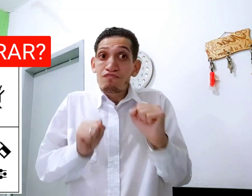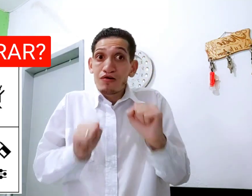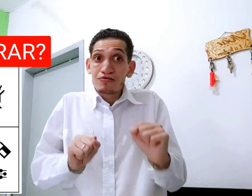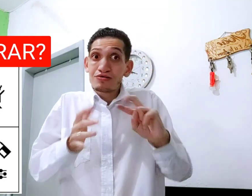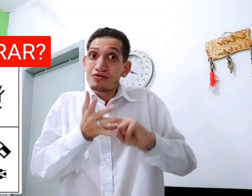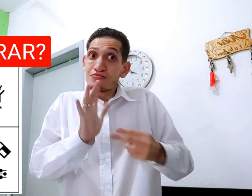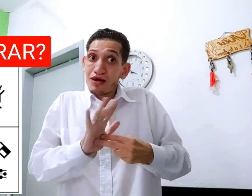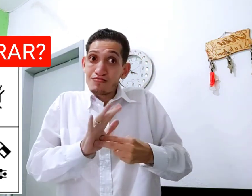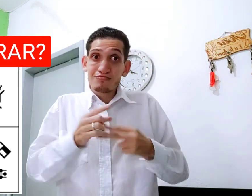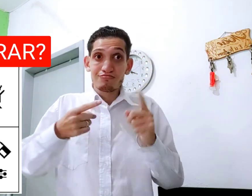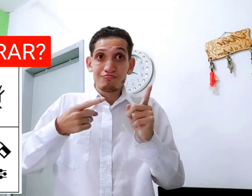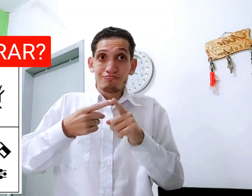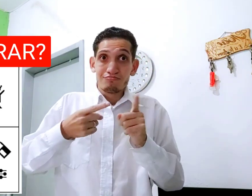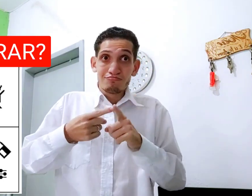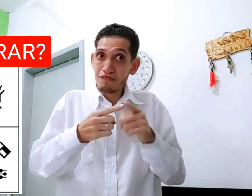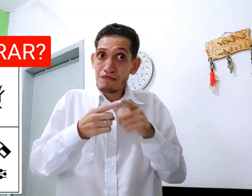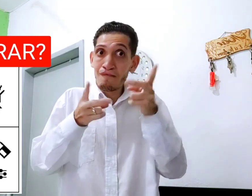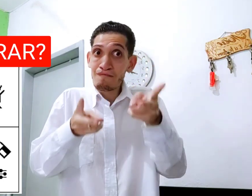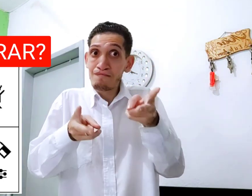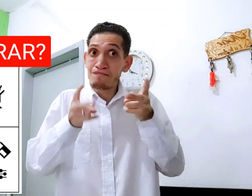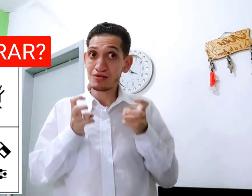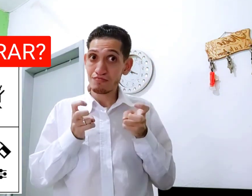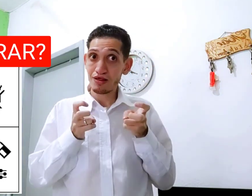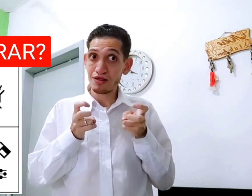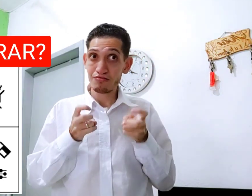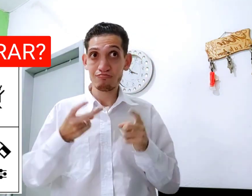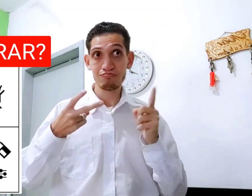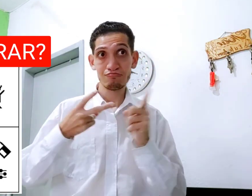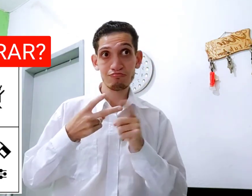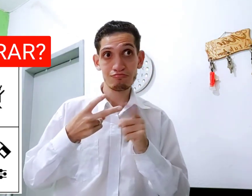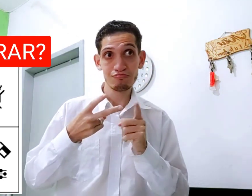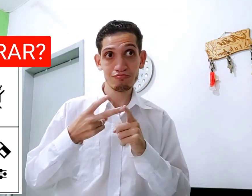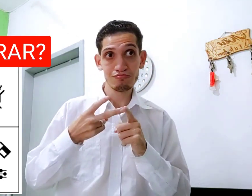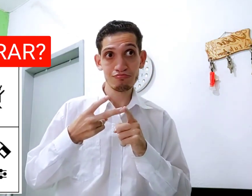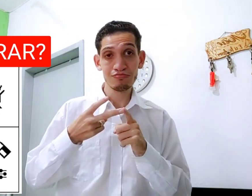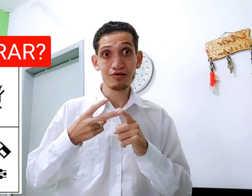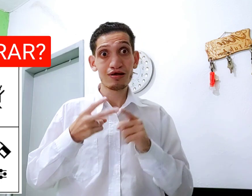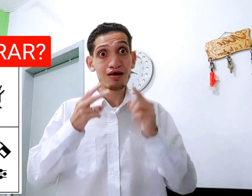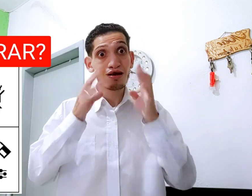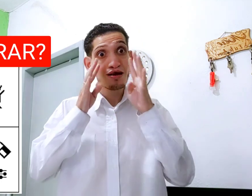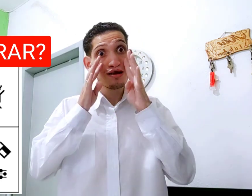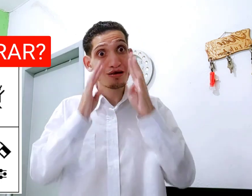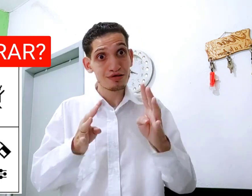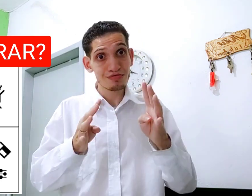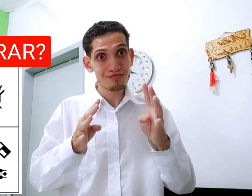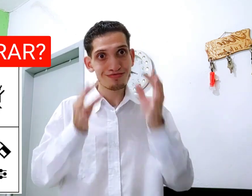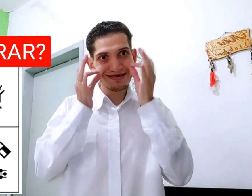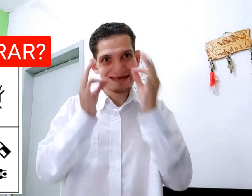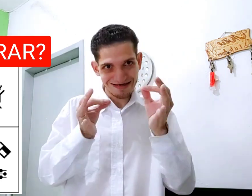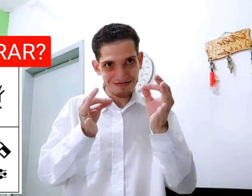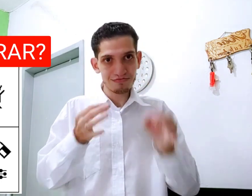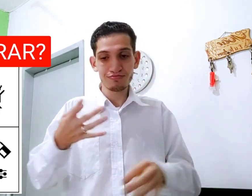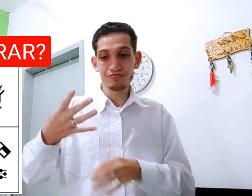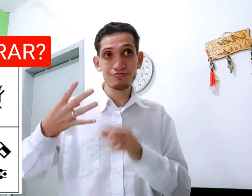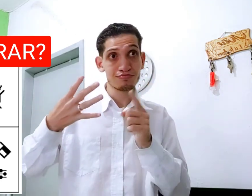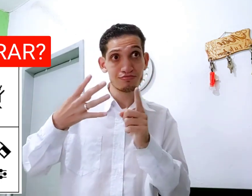E você vai chegar à conclusão do significado. E pode se perceber, prestar atenção, dar